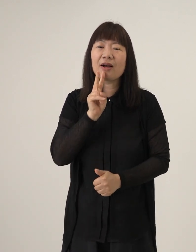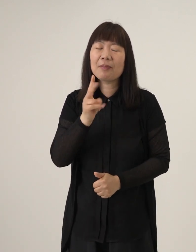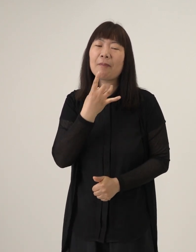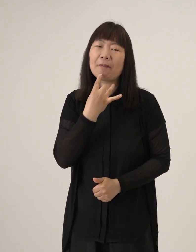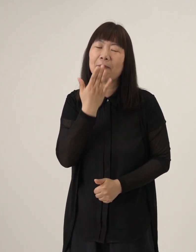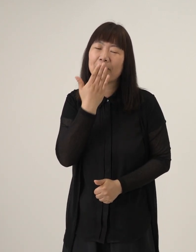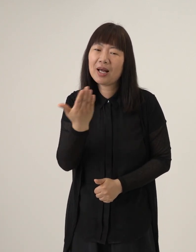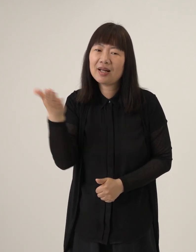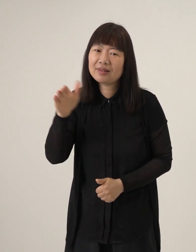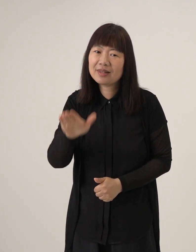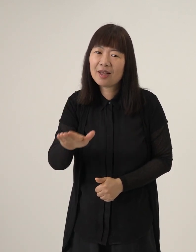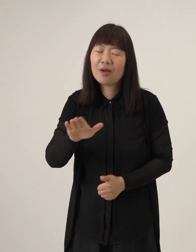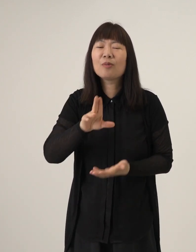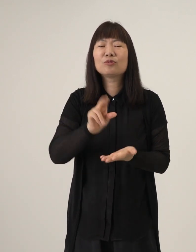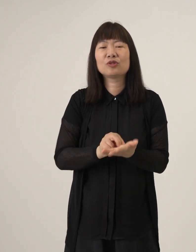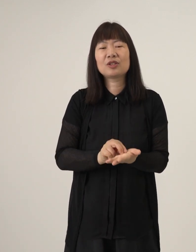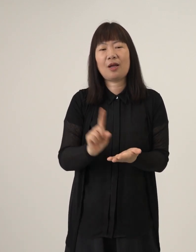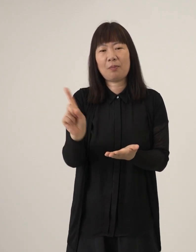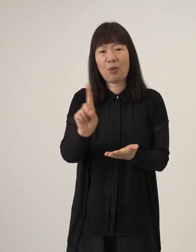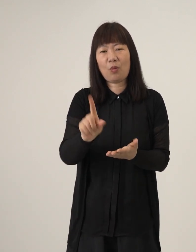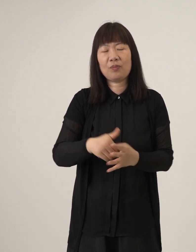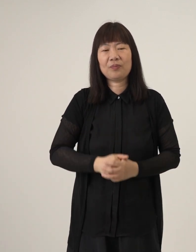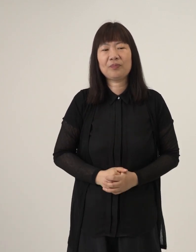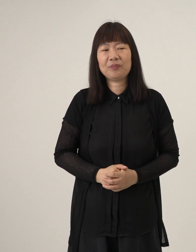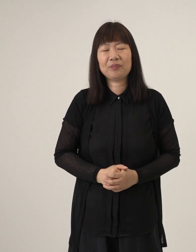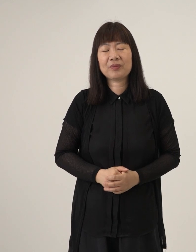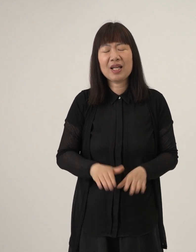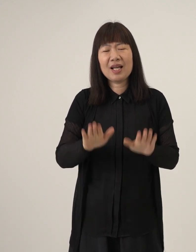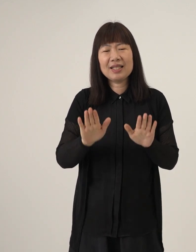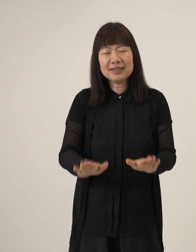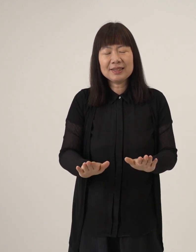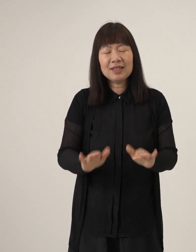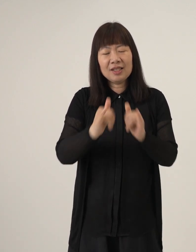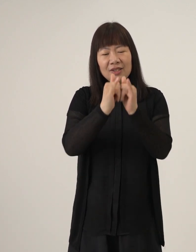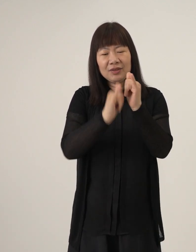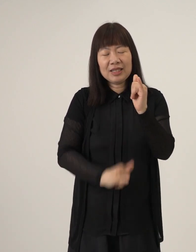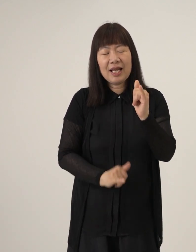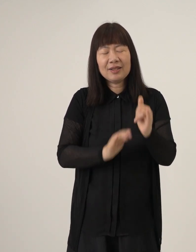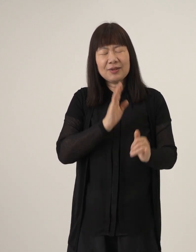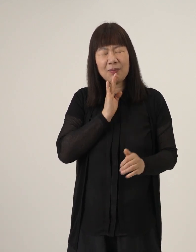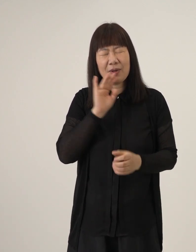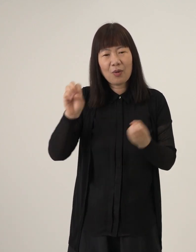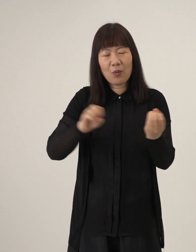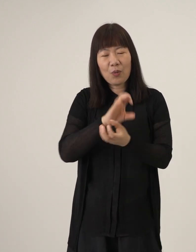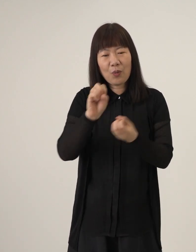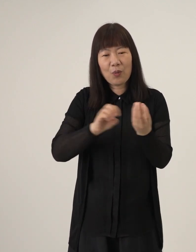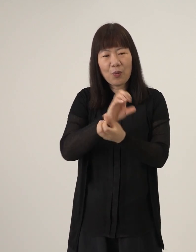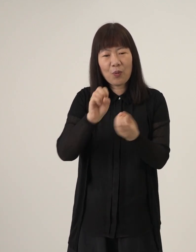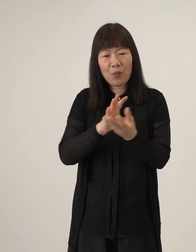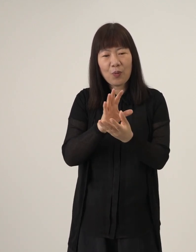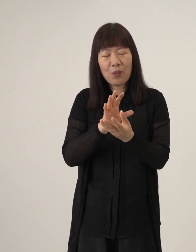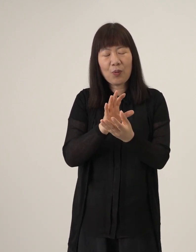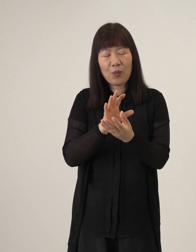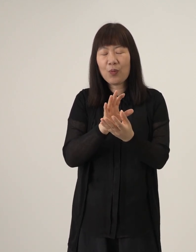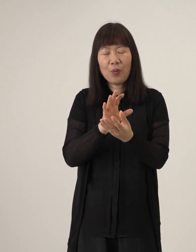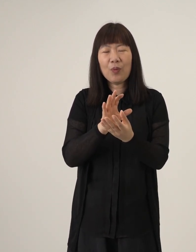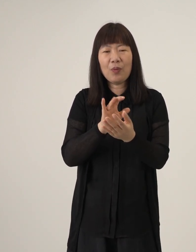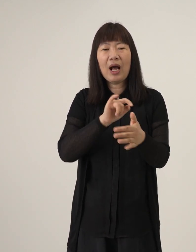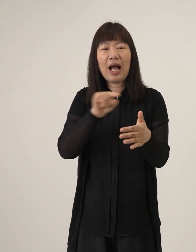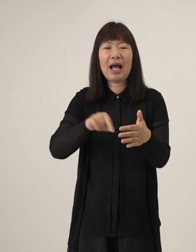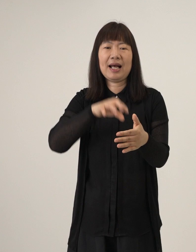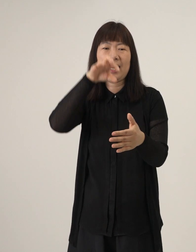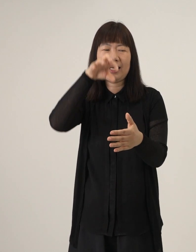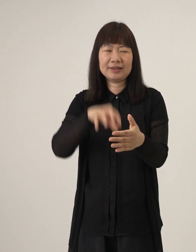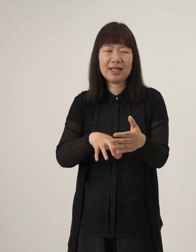근데 문제는 이런 대격변의 역사의 질서가 재편되는 그 한복판에서